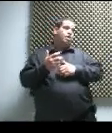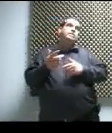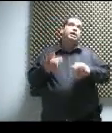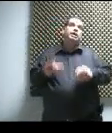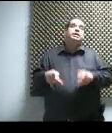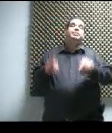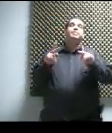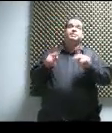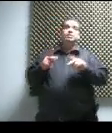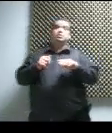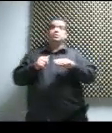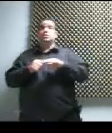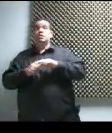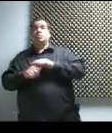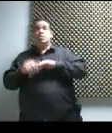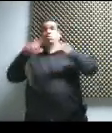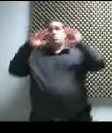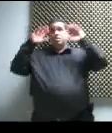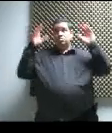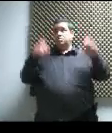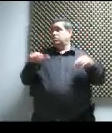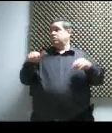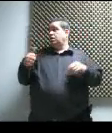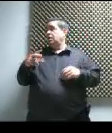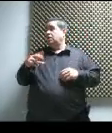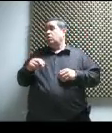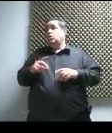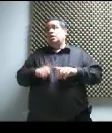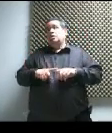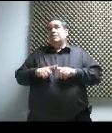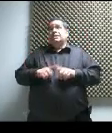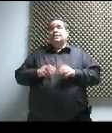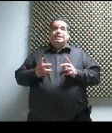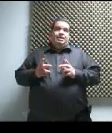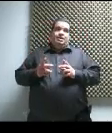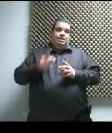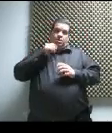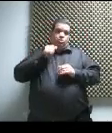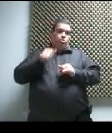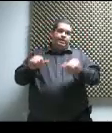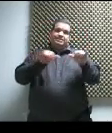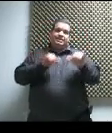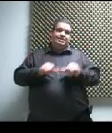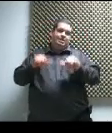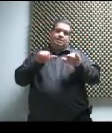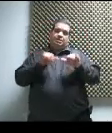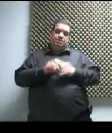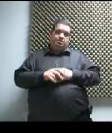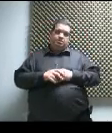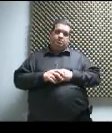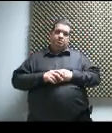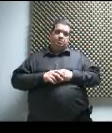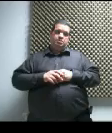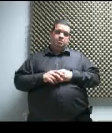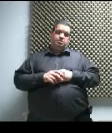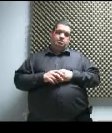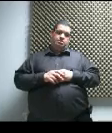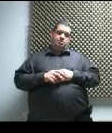permiten meterte debajo de un marco, pero hay otras que no. O sea, que hay una inconsistencia que no debemos de estar...